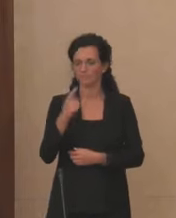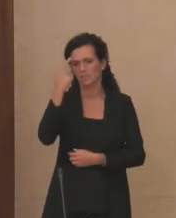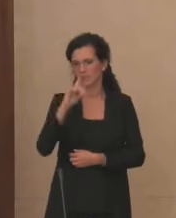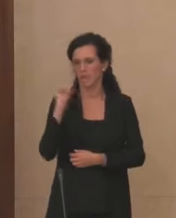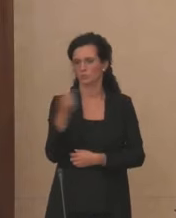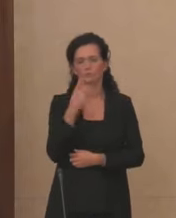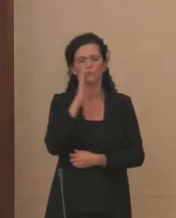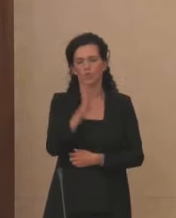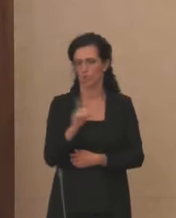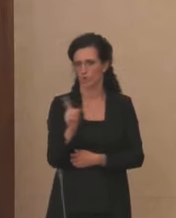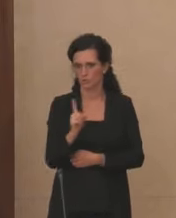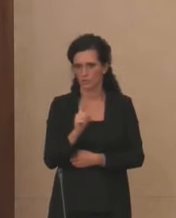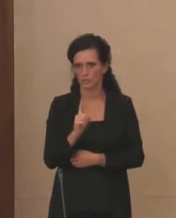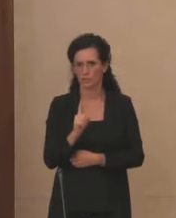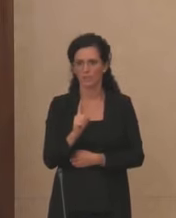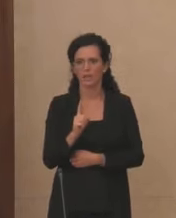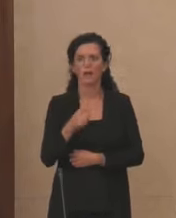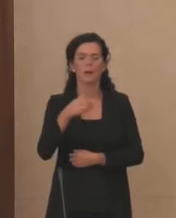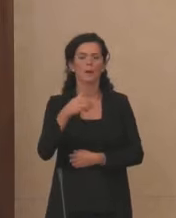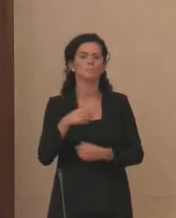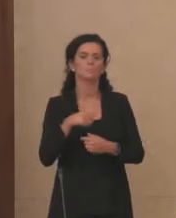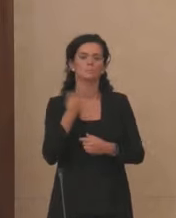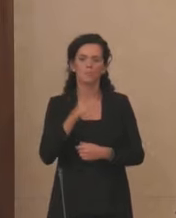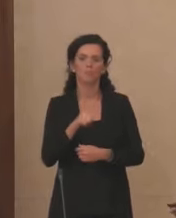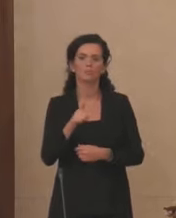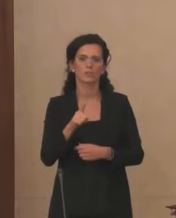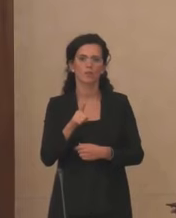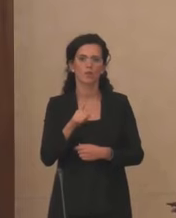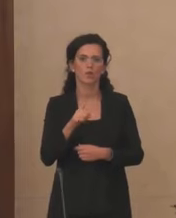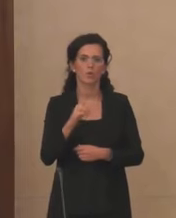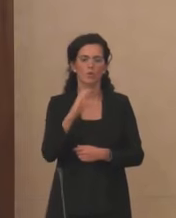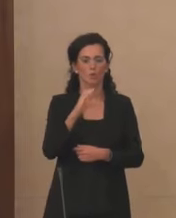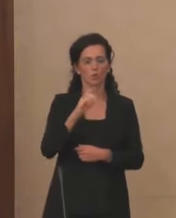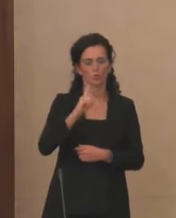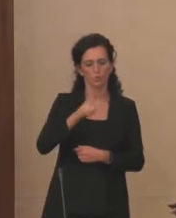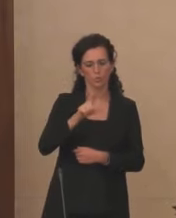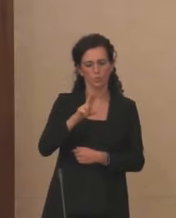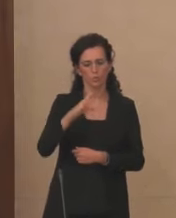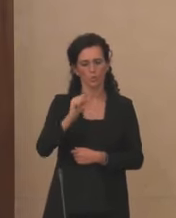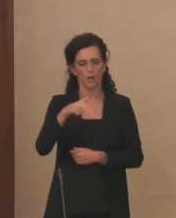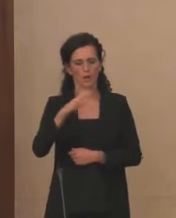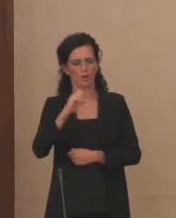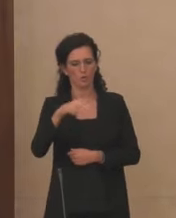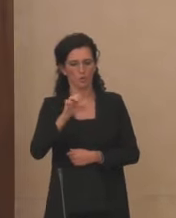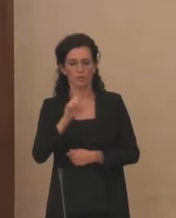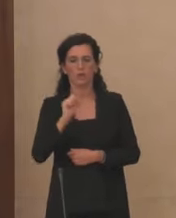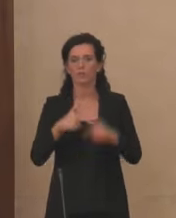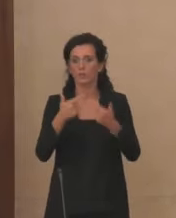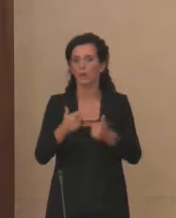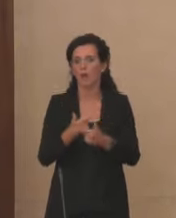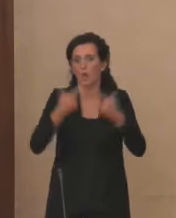sconsigliata perché sequestra il glucagone, quindi aumenta l'infiammazione, aiuta il virus. È follia pura